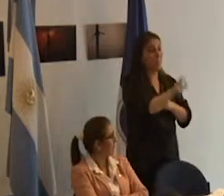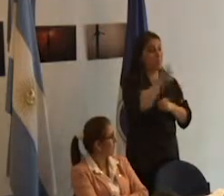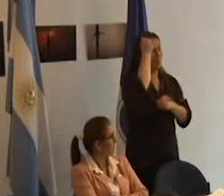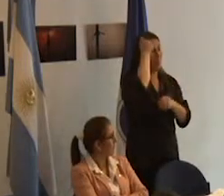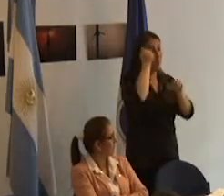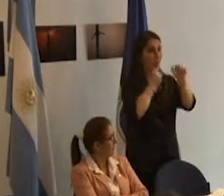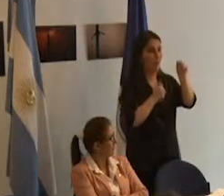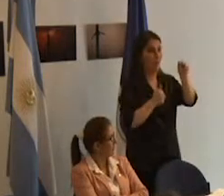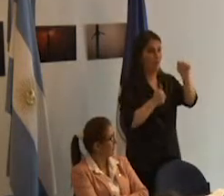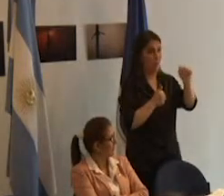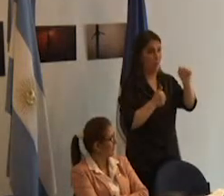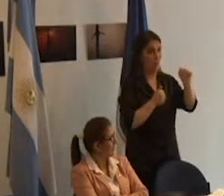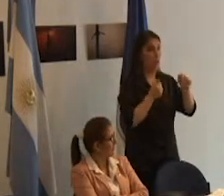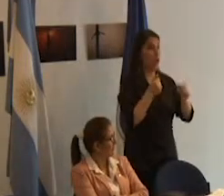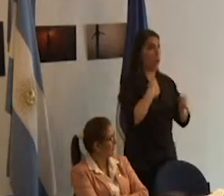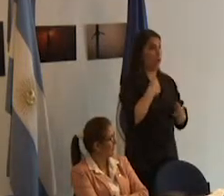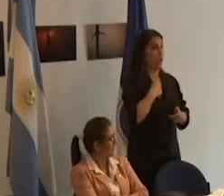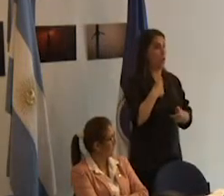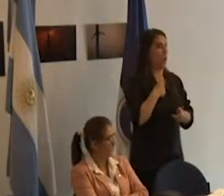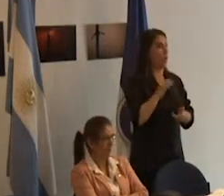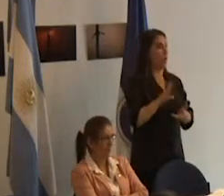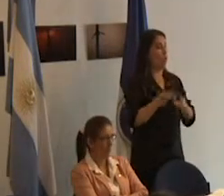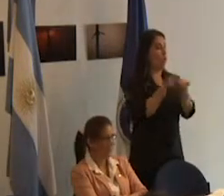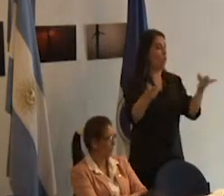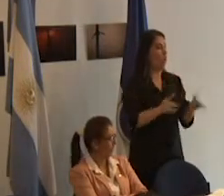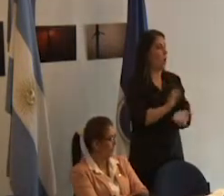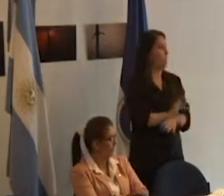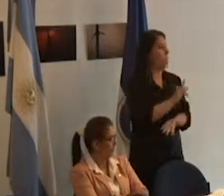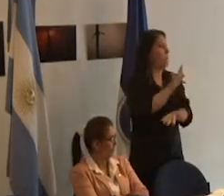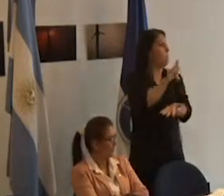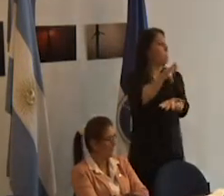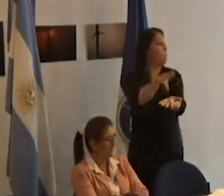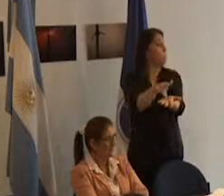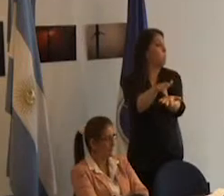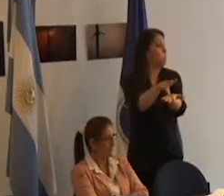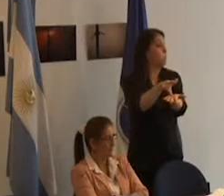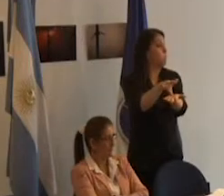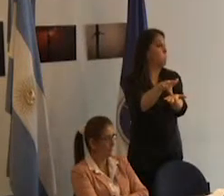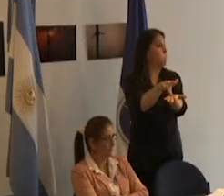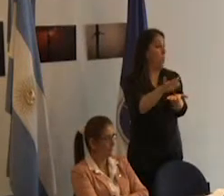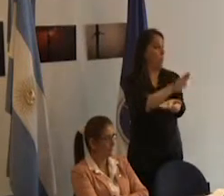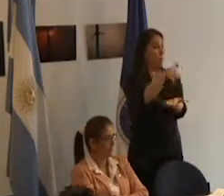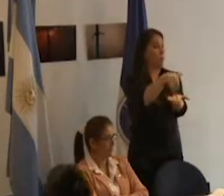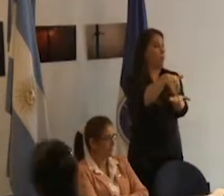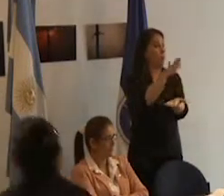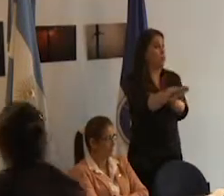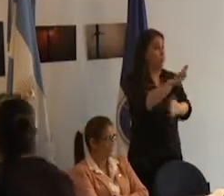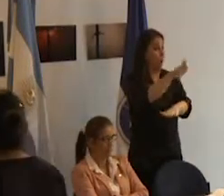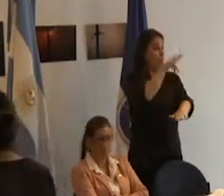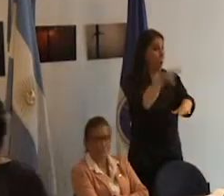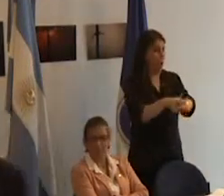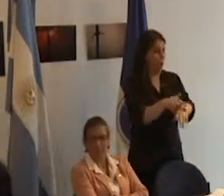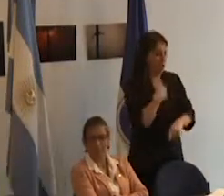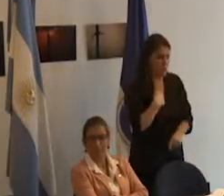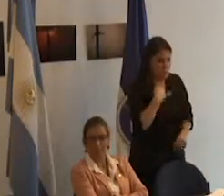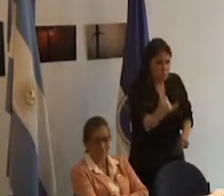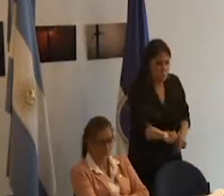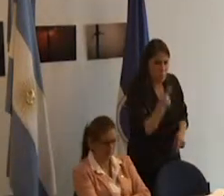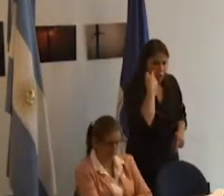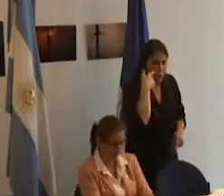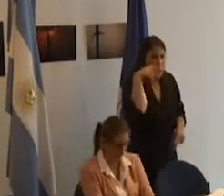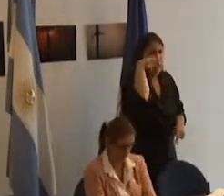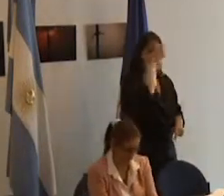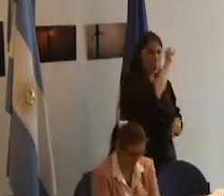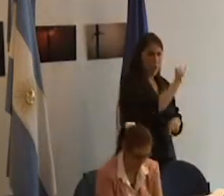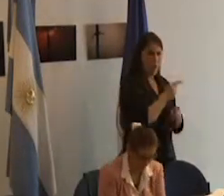no estoy ahí, ¿no? O sea, cuando yo me sitúo en un lugar de normalidad inmediatamente, y veo al otro como un